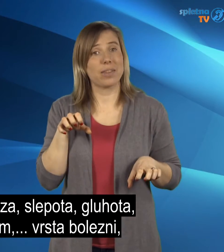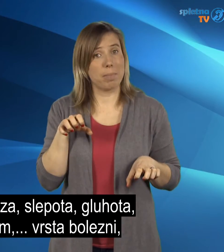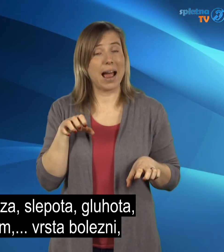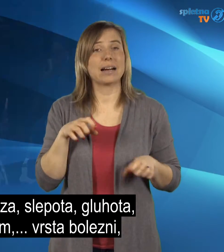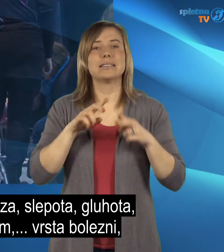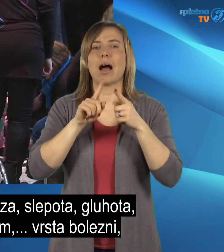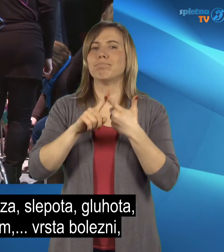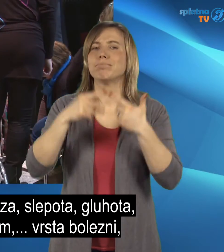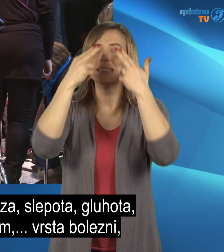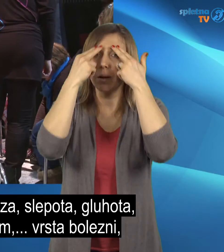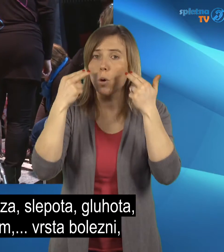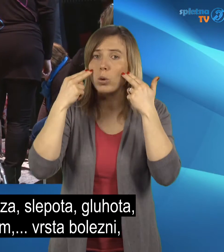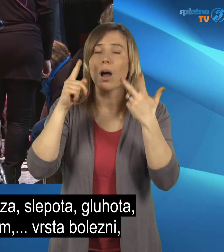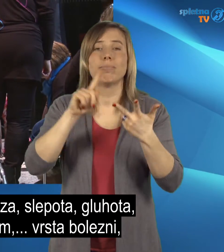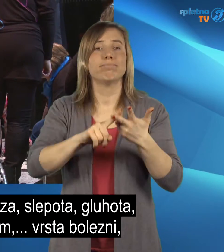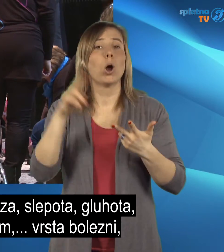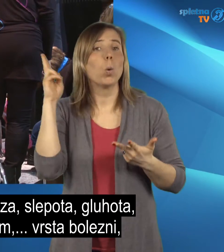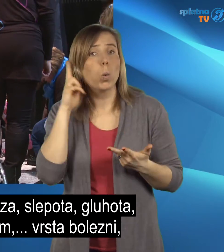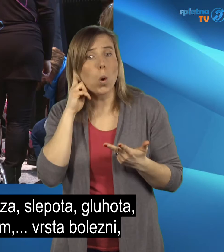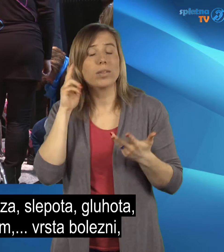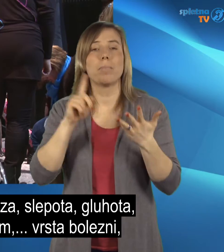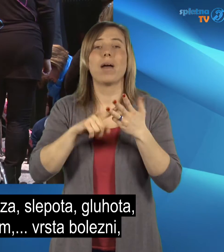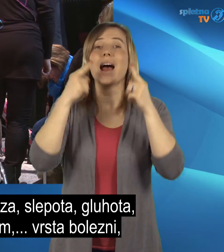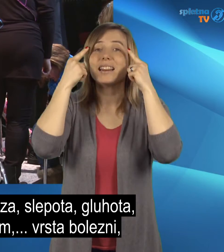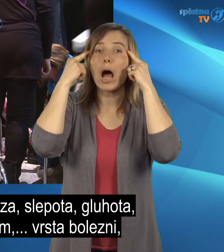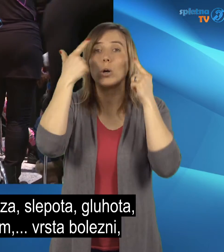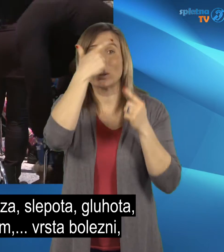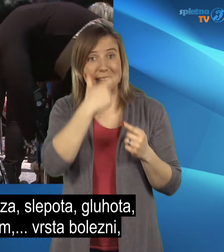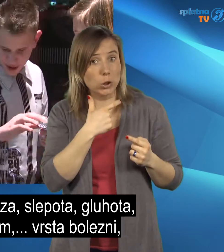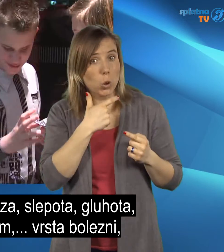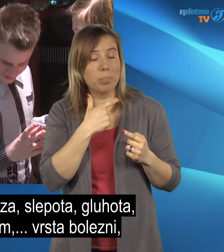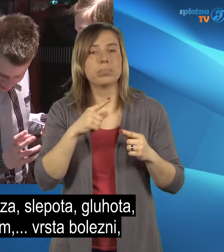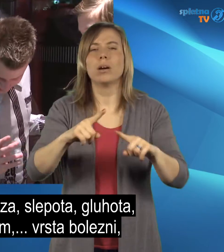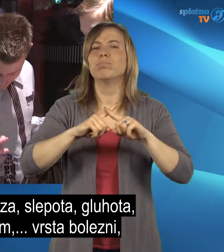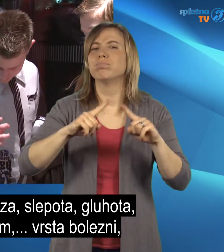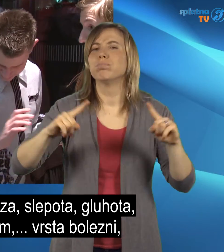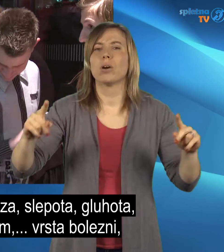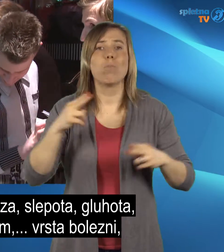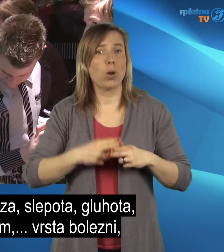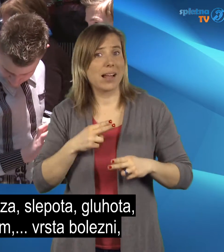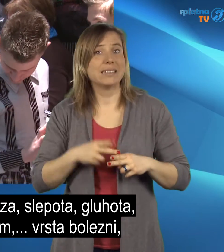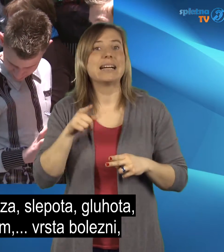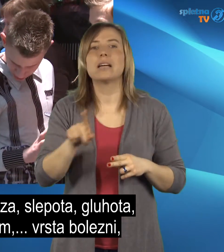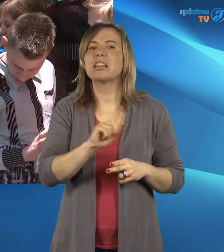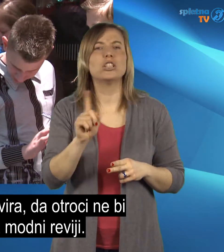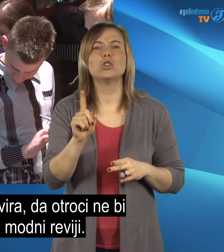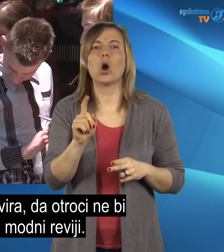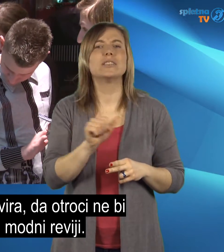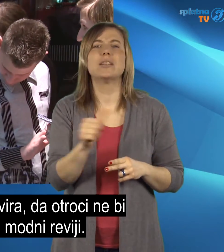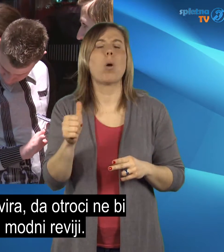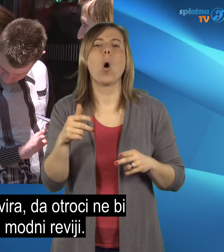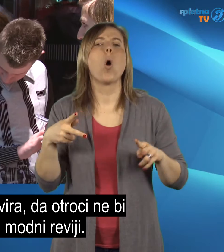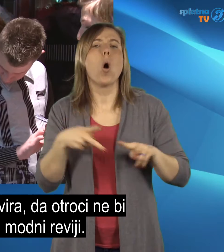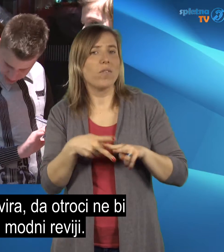Cerebralna paraliza, slepota, gluhota, Downov sindrom, vrsta bolezni, ki pa niso bile ovira, da